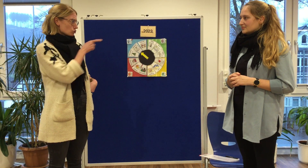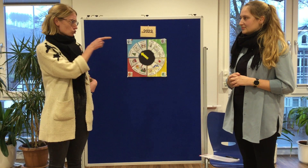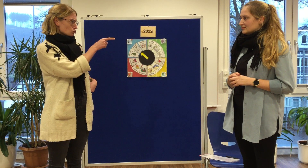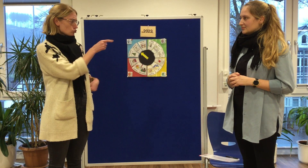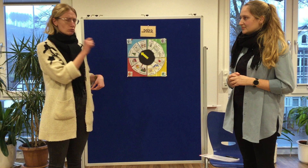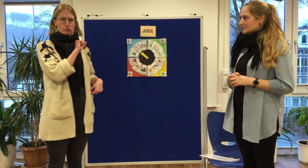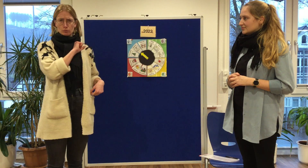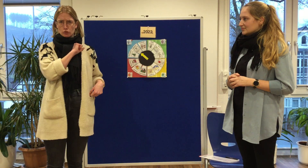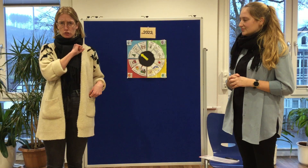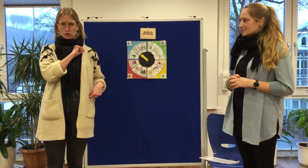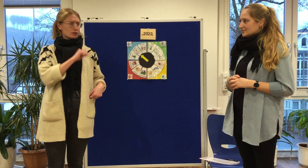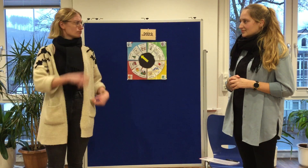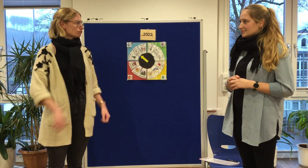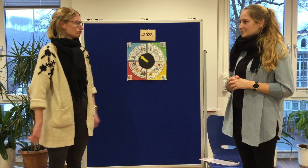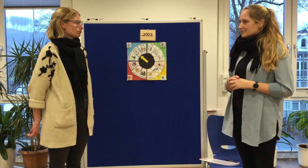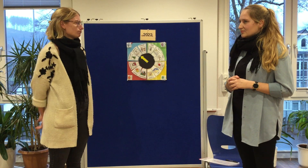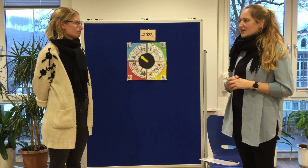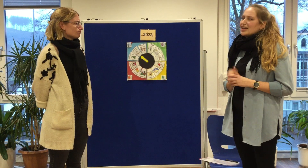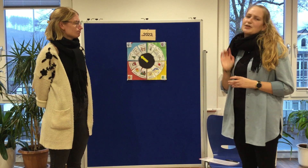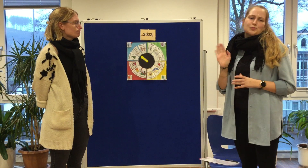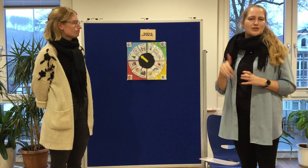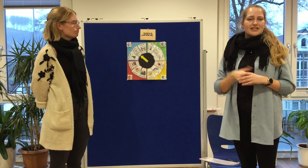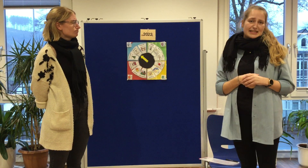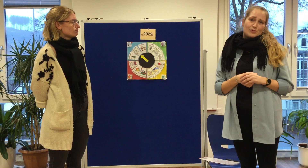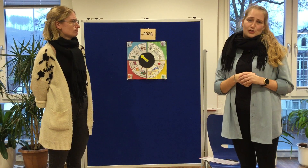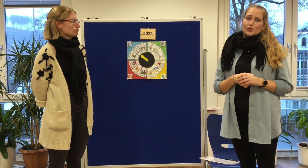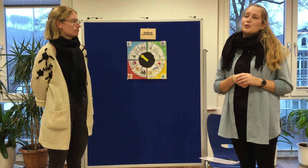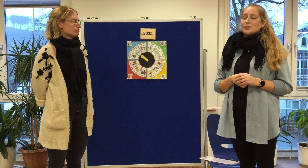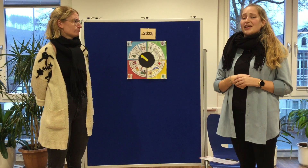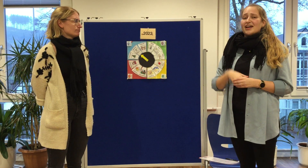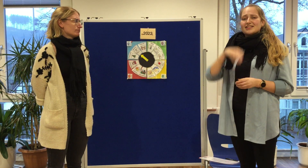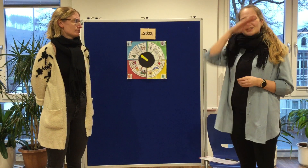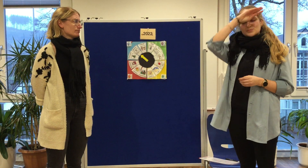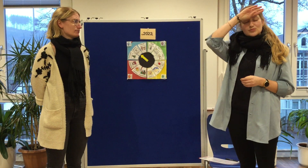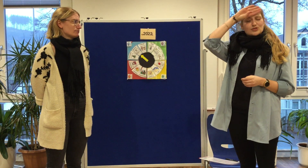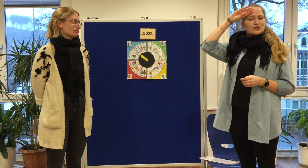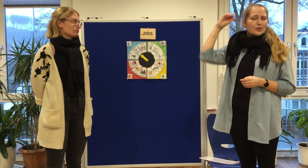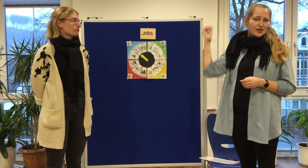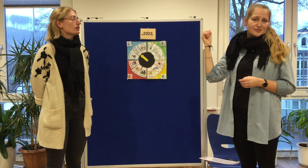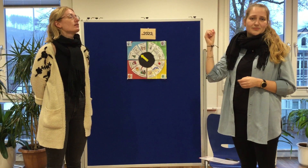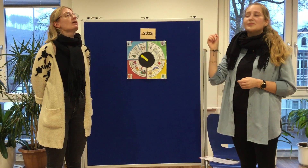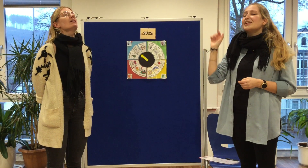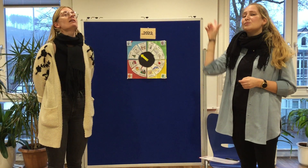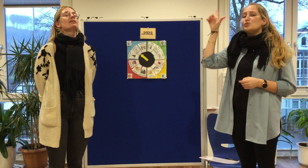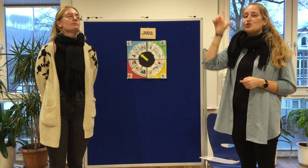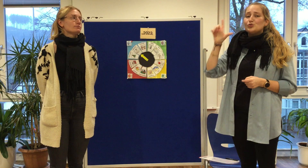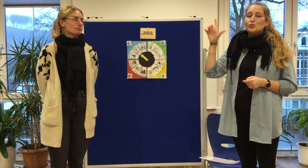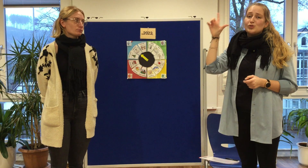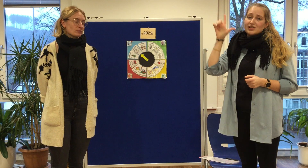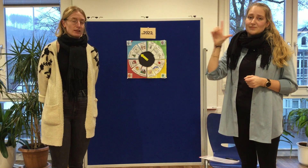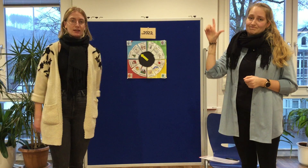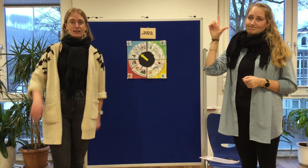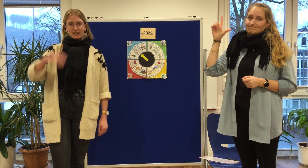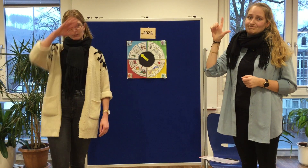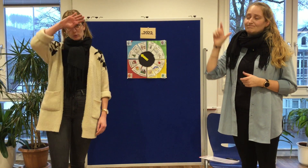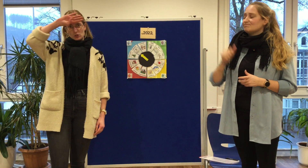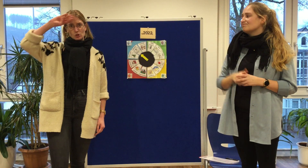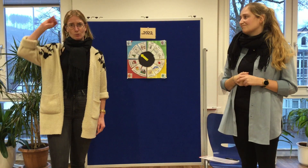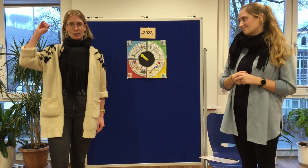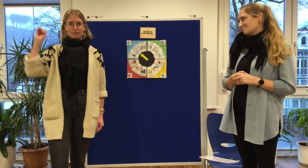du Geburtstag? Ach, das dauert noch. Erst im Sommer, im Juli. Im Sommer,